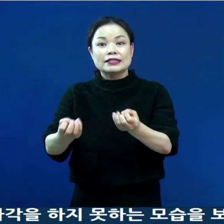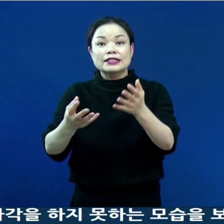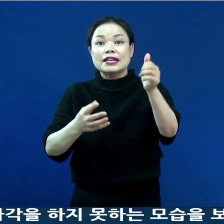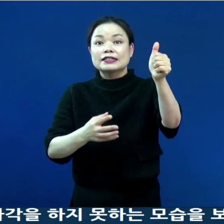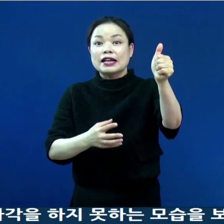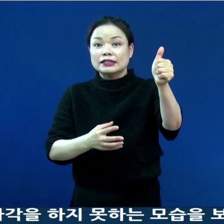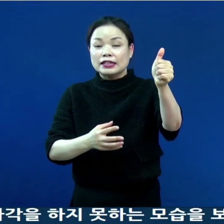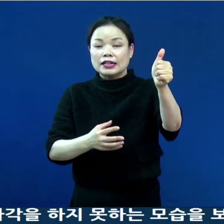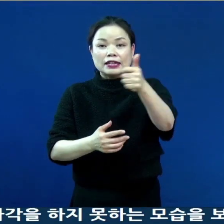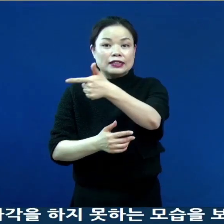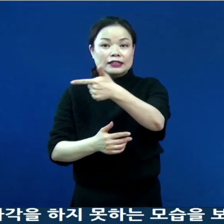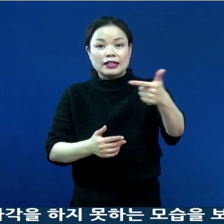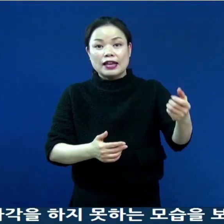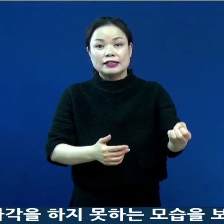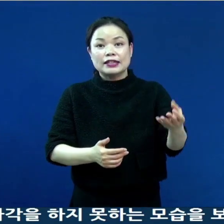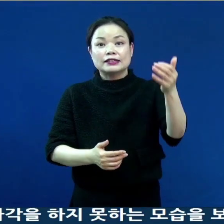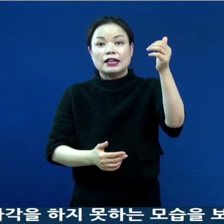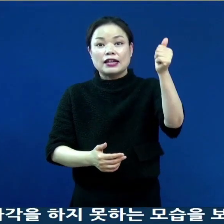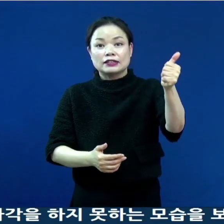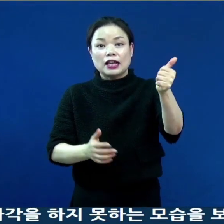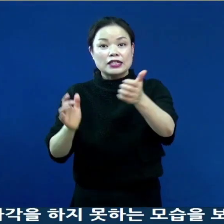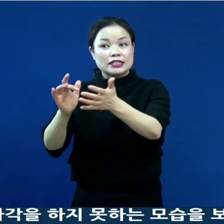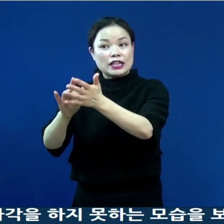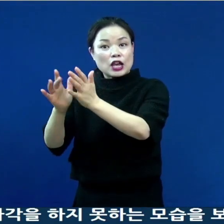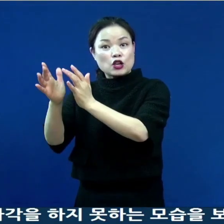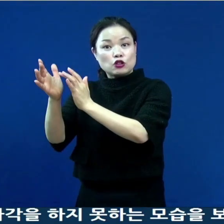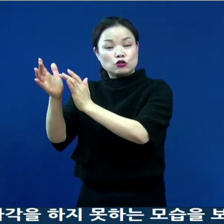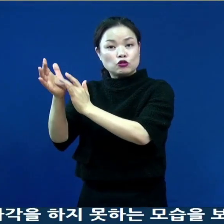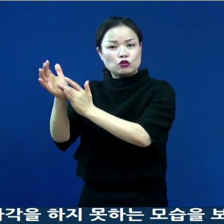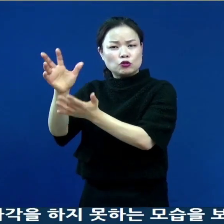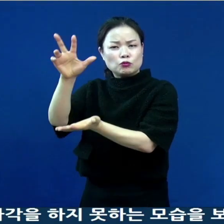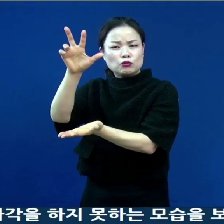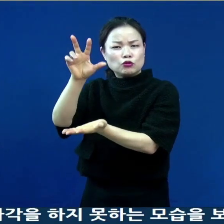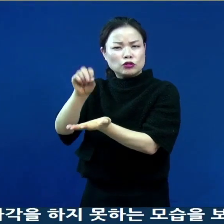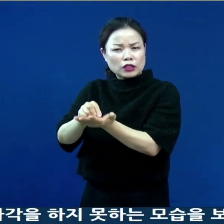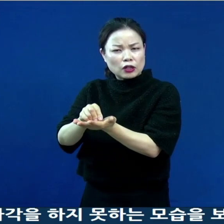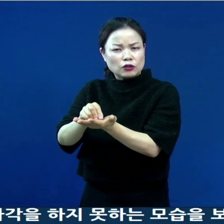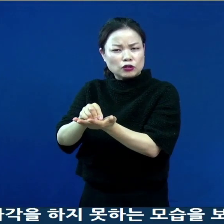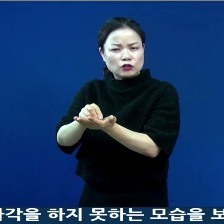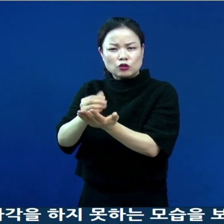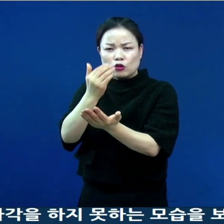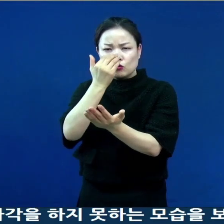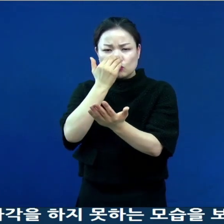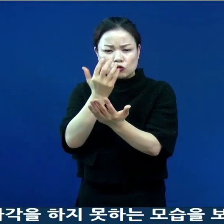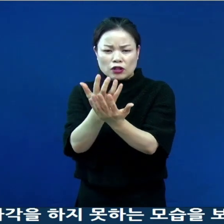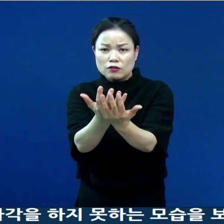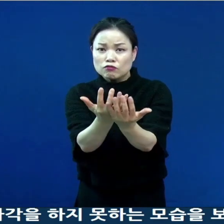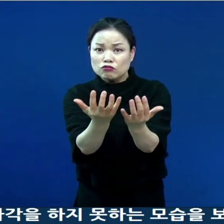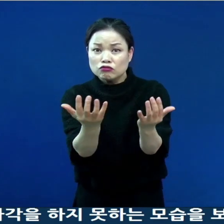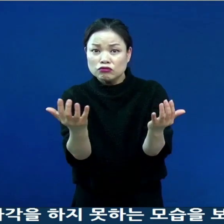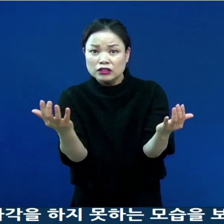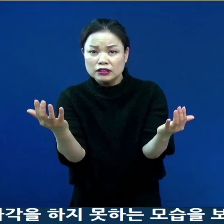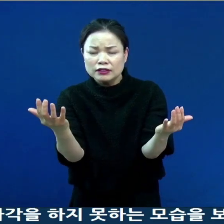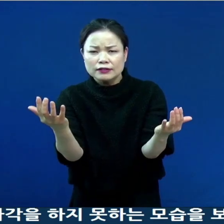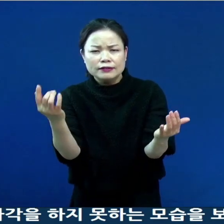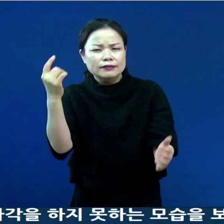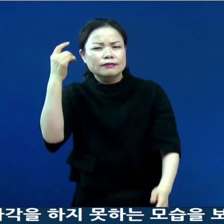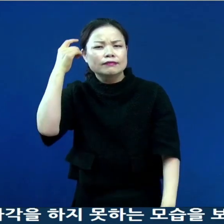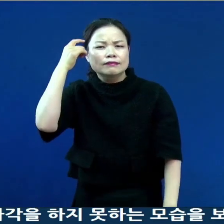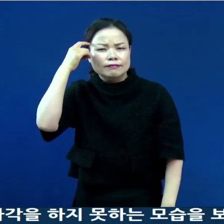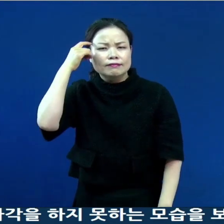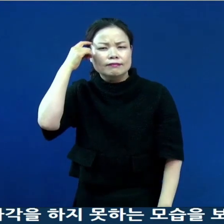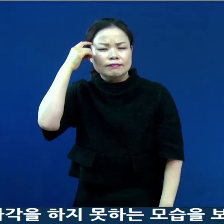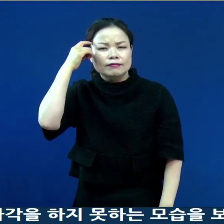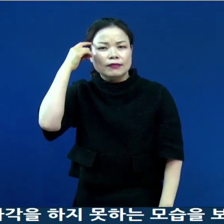제사장과 대제사장과 예수님을 문제로 삼고 있는 유대인의 무리들이 생각하고 있는